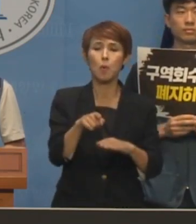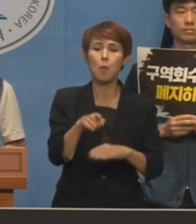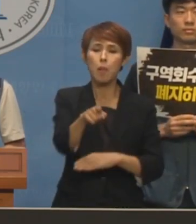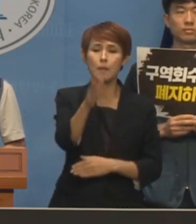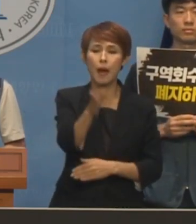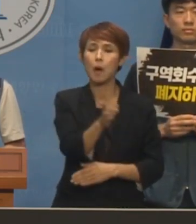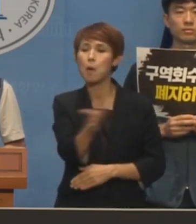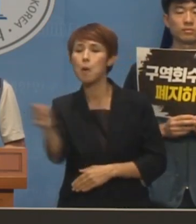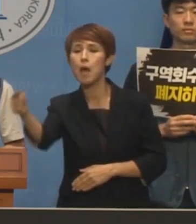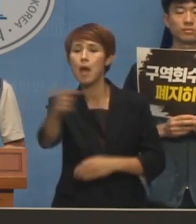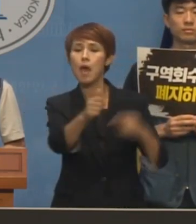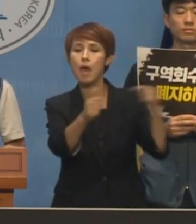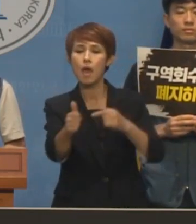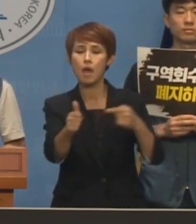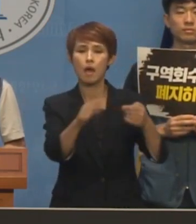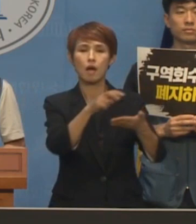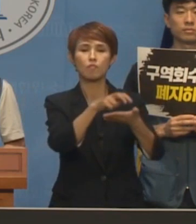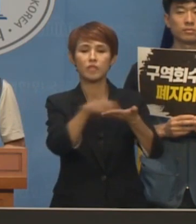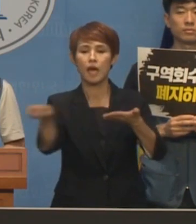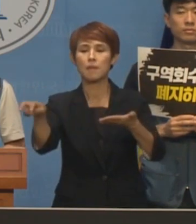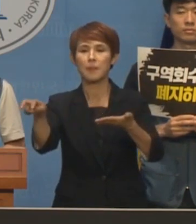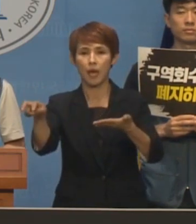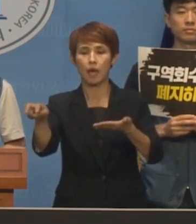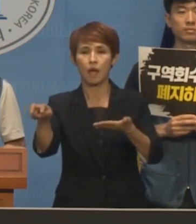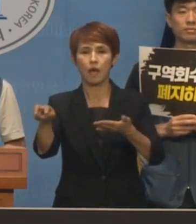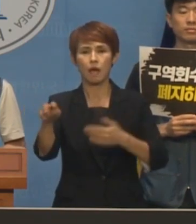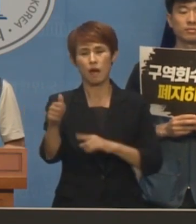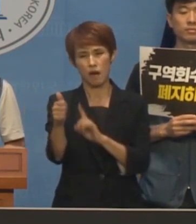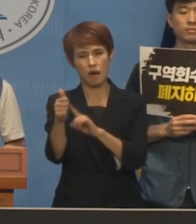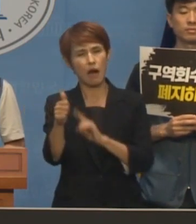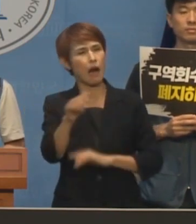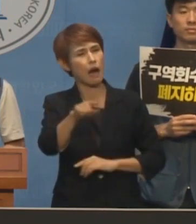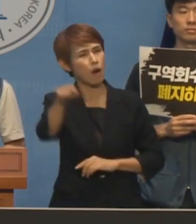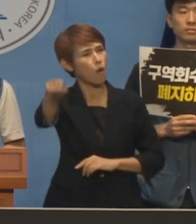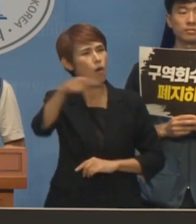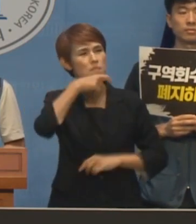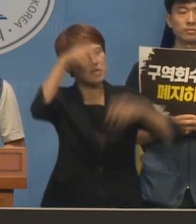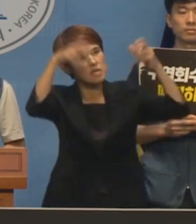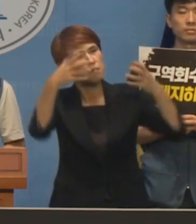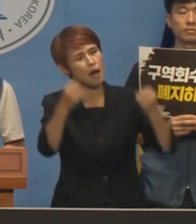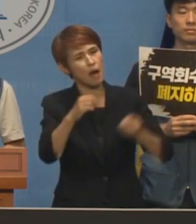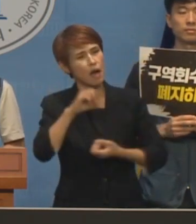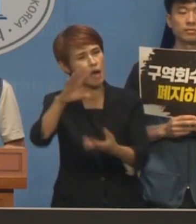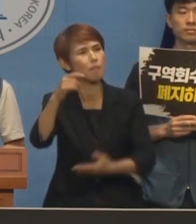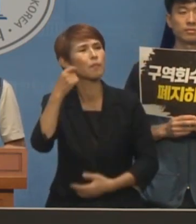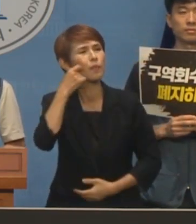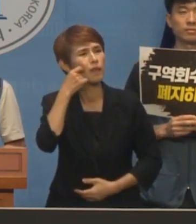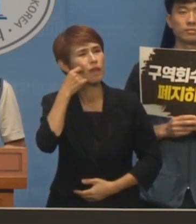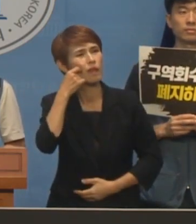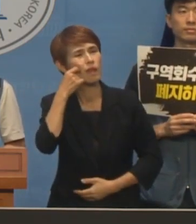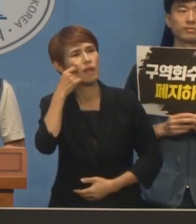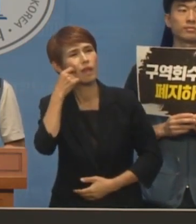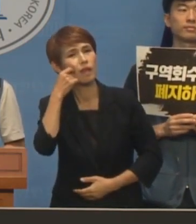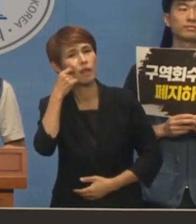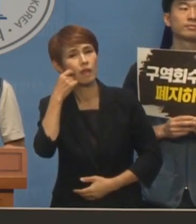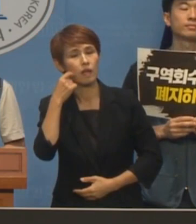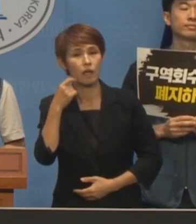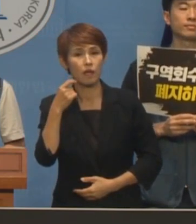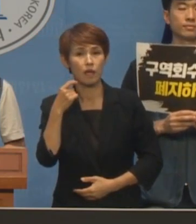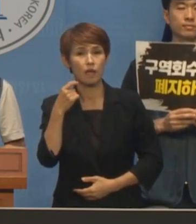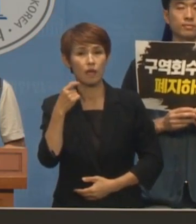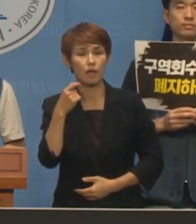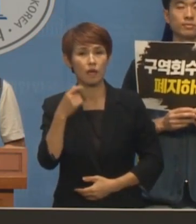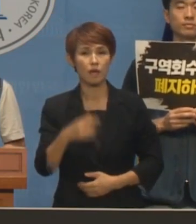고인이 새벽 5시경 쿠팡에 비가 너무 많이 와서 배달을 못하겠다고 연락할 때까지